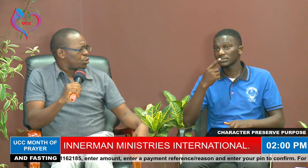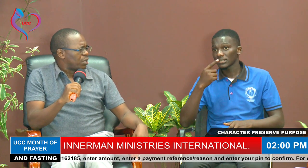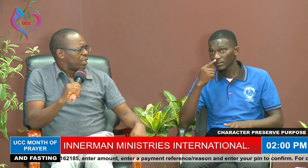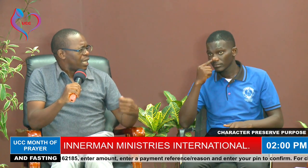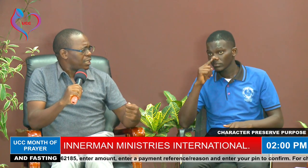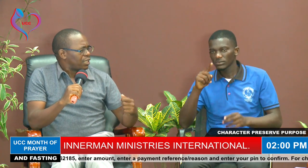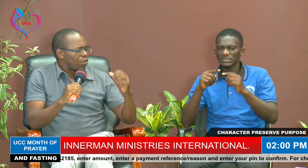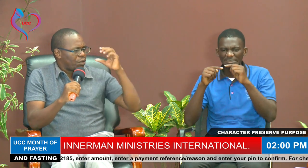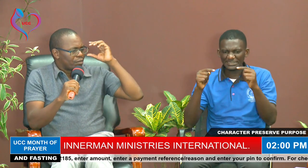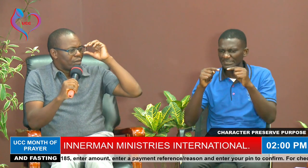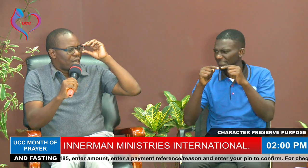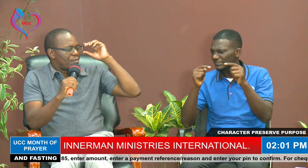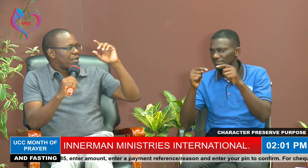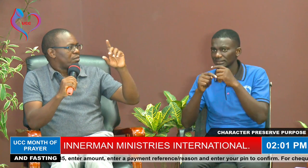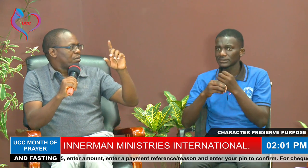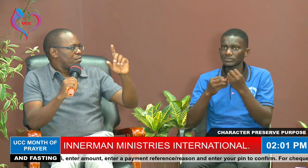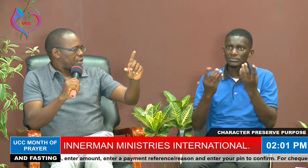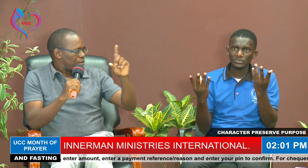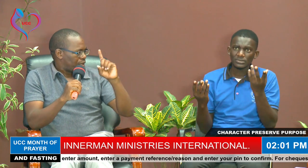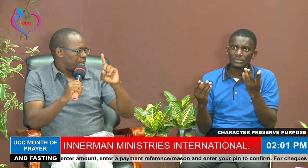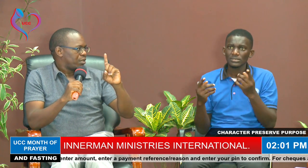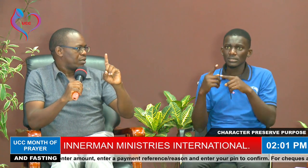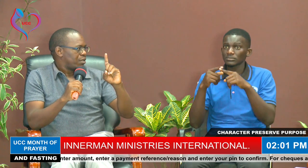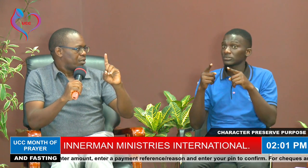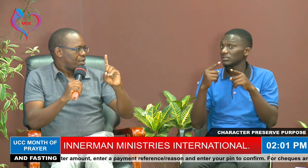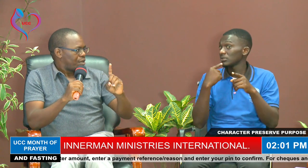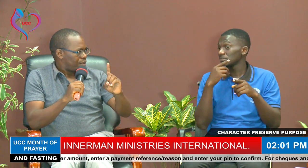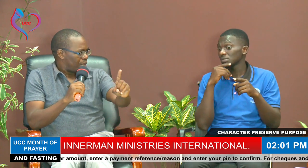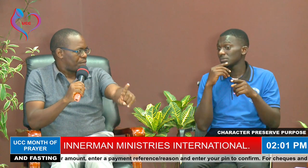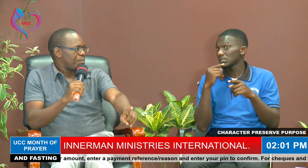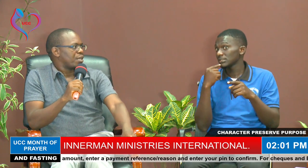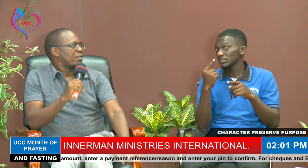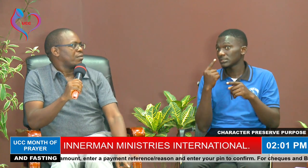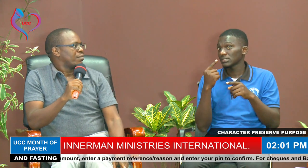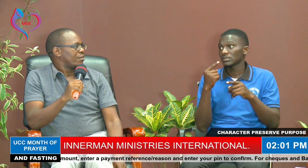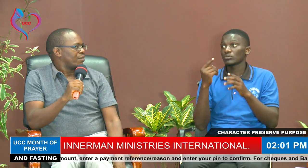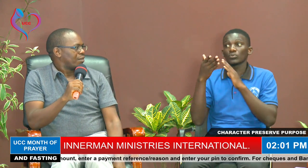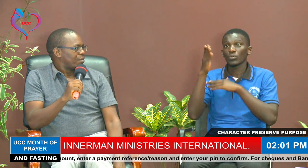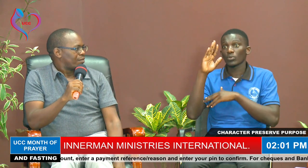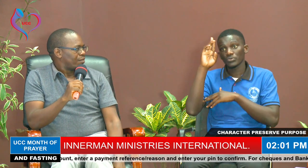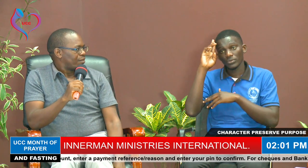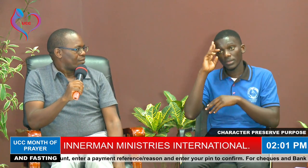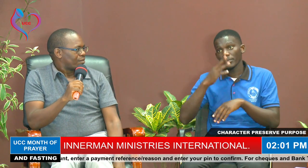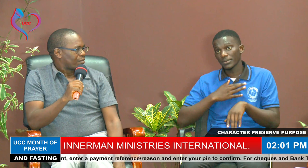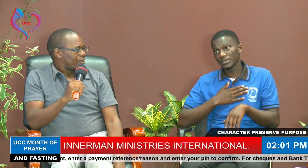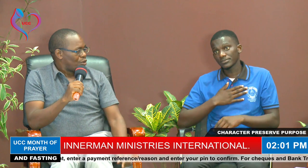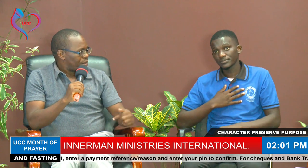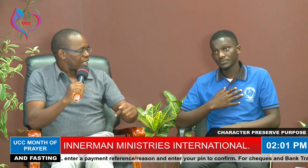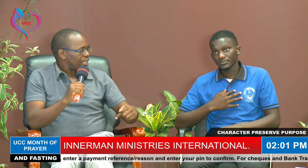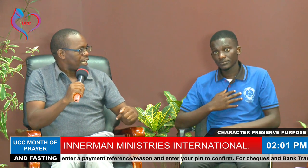opposition najiitako nagamba but God remember me amina nono musajja kya